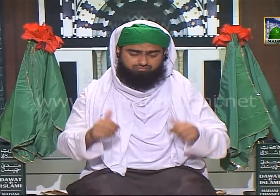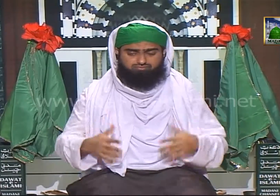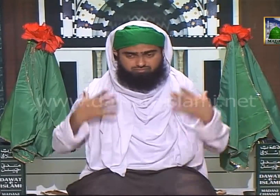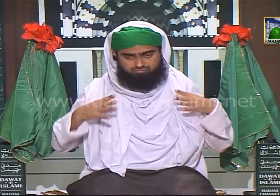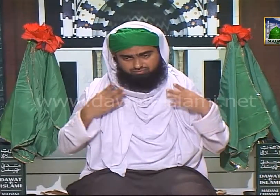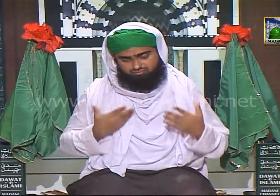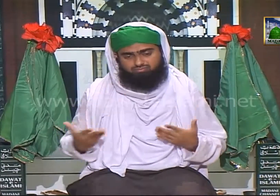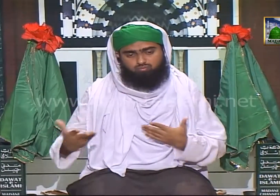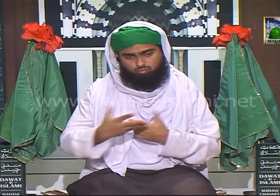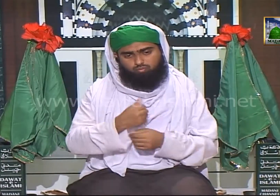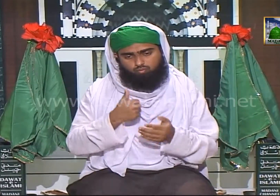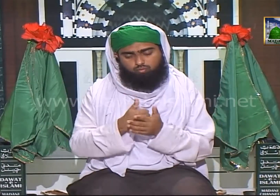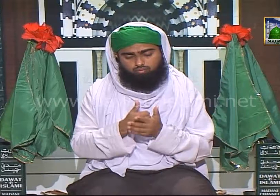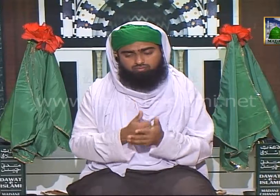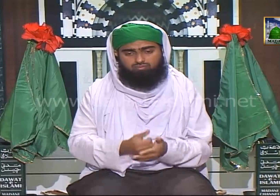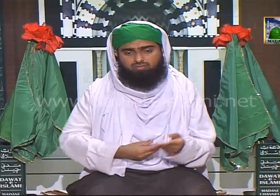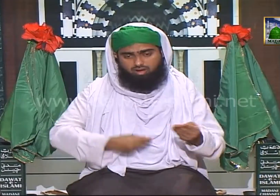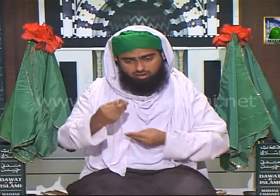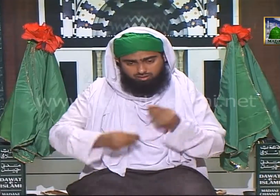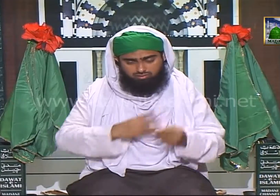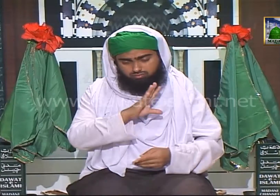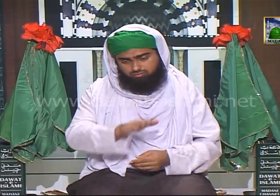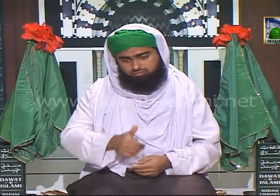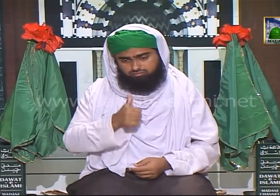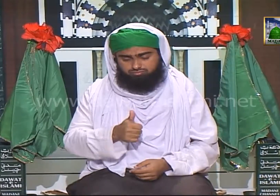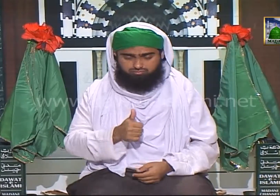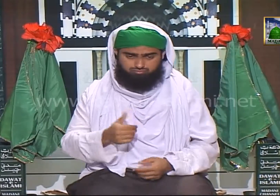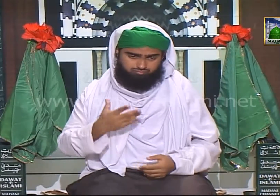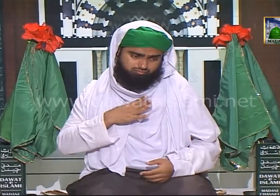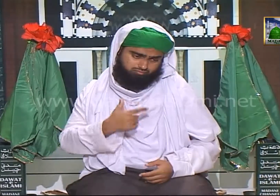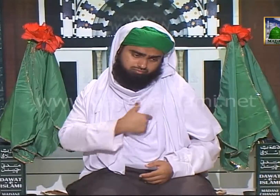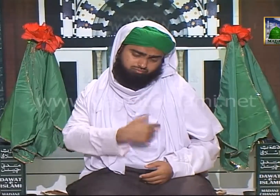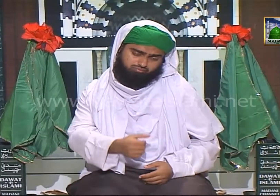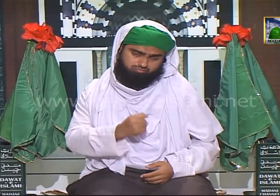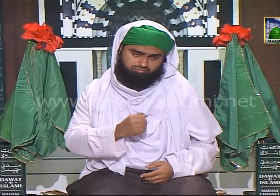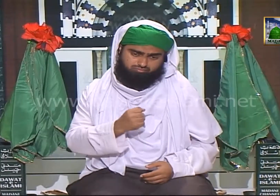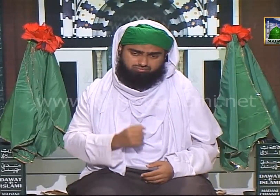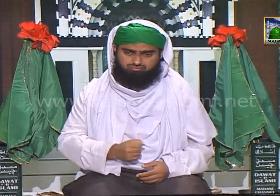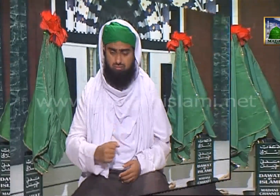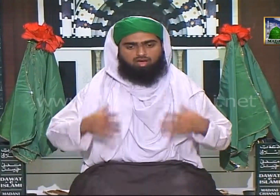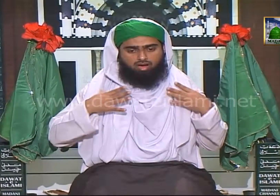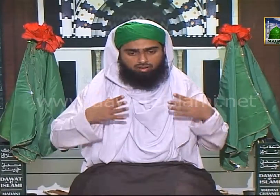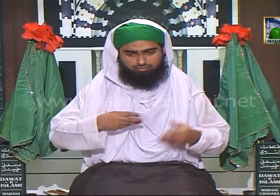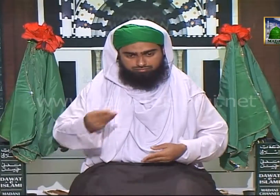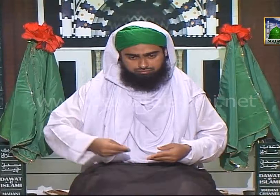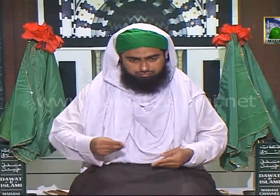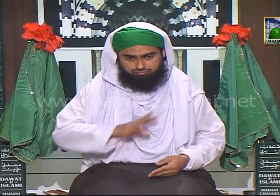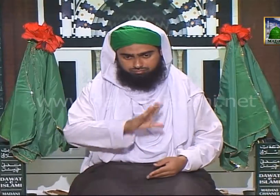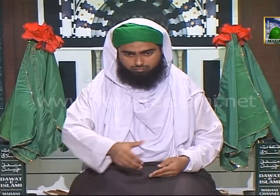حلال کمانے کے لیے ہمیشہ اپنے آپ کو تیار کرتے رہیں. یہ کسب حلال جو ہے یہ حسب ضرورت